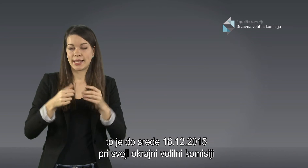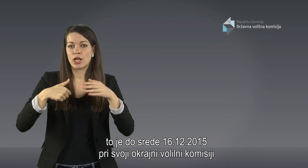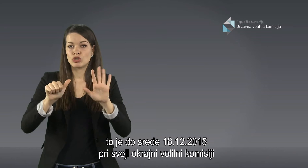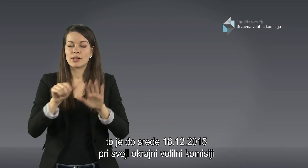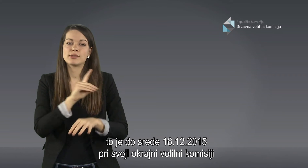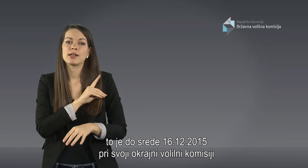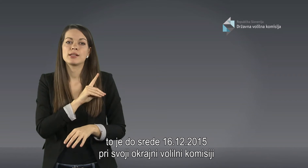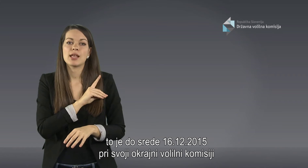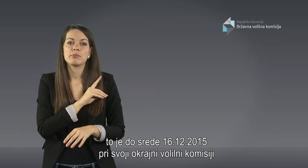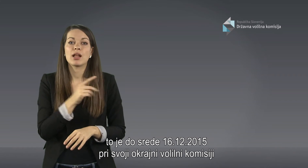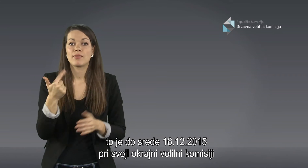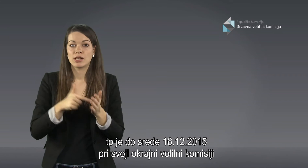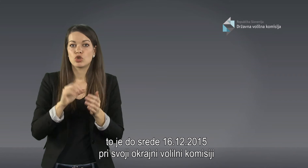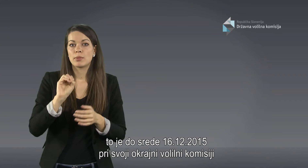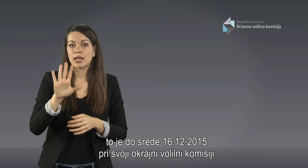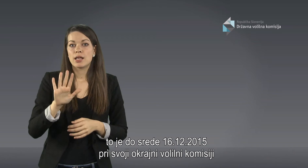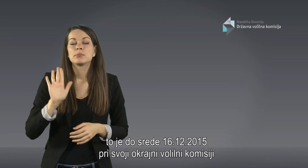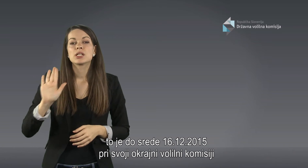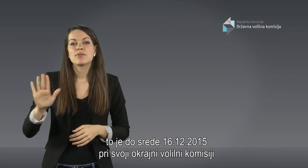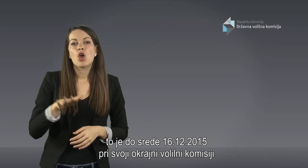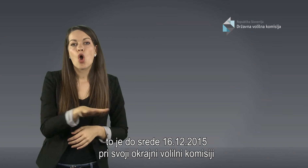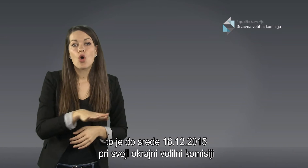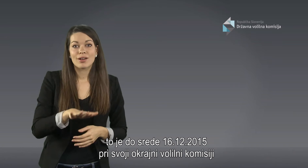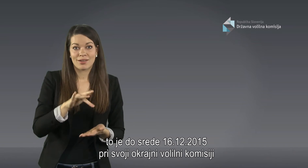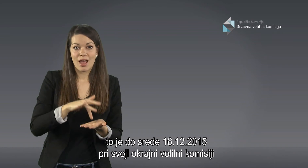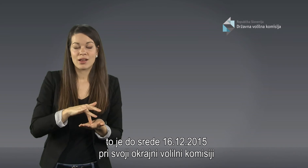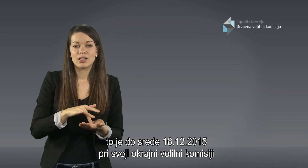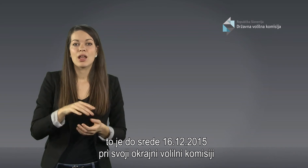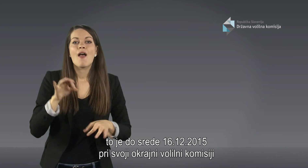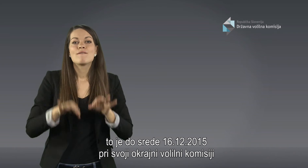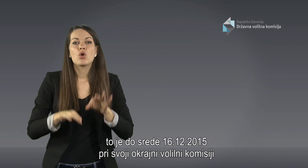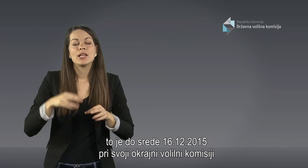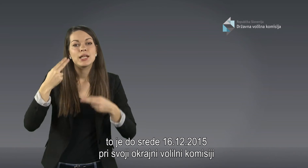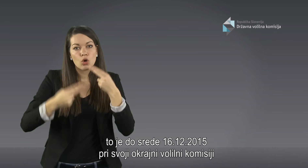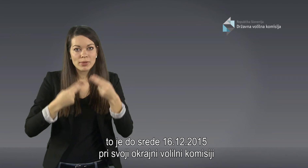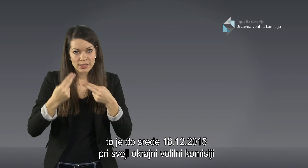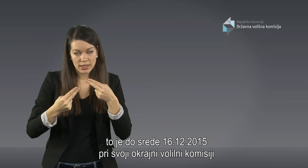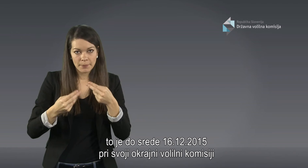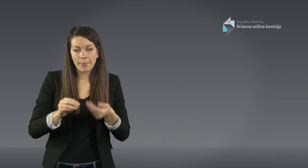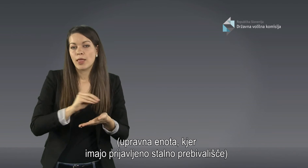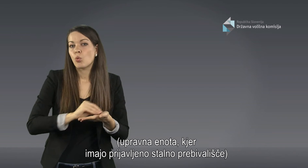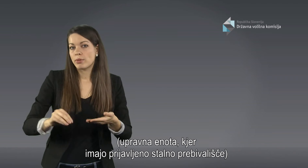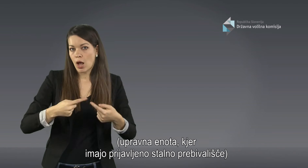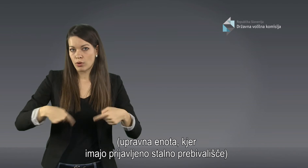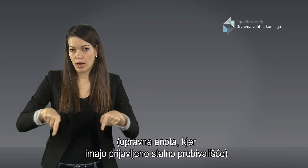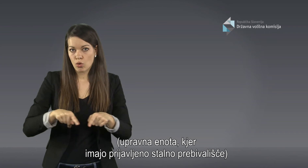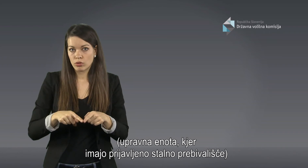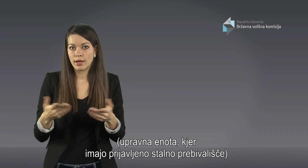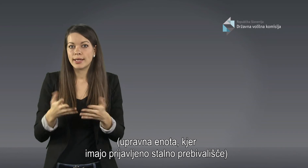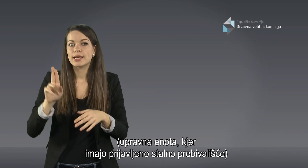16.12.2015, pri svoji okrajni volilni komisiji, upravna enota, kjer imajo prijavljeno stalno prebivališče, prijavijo